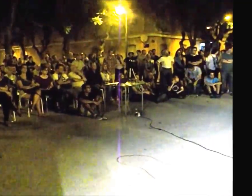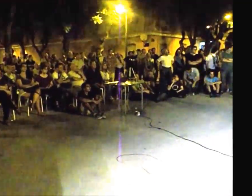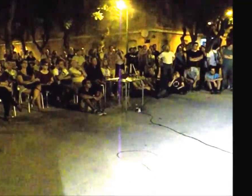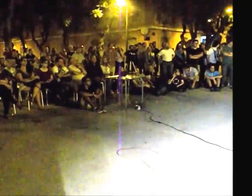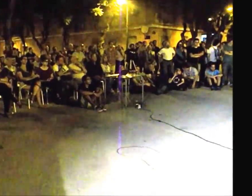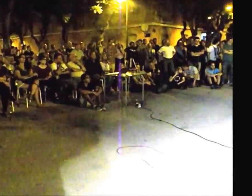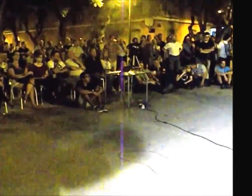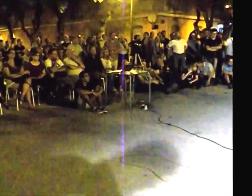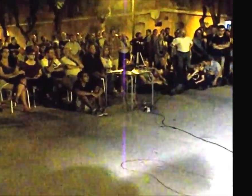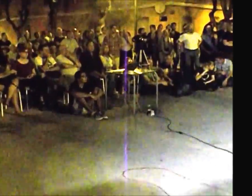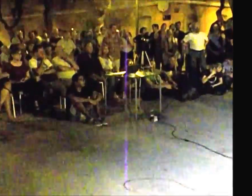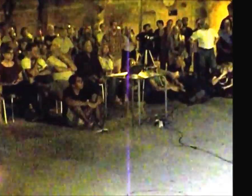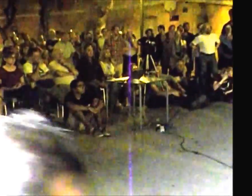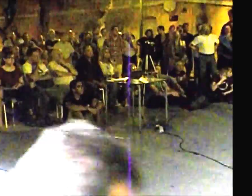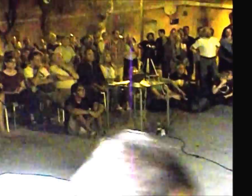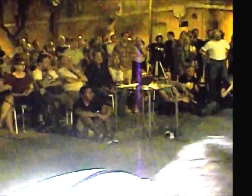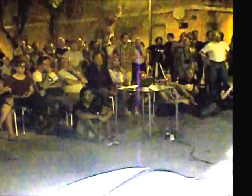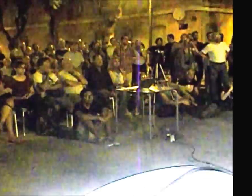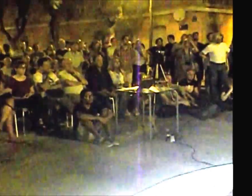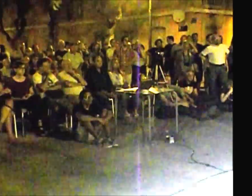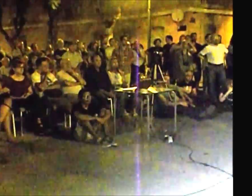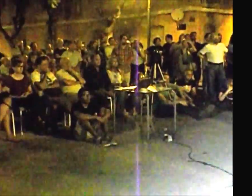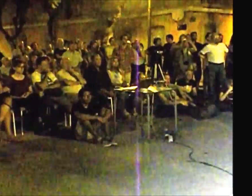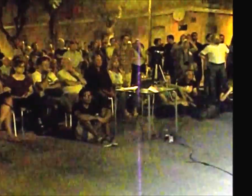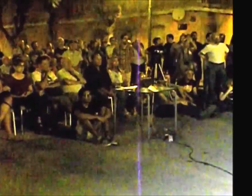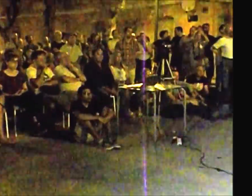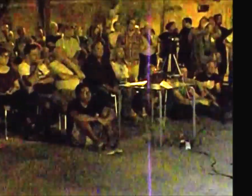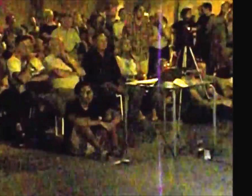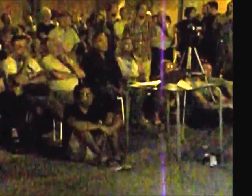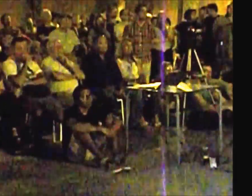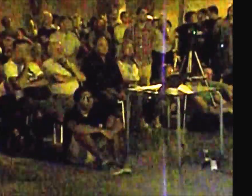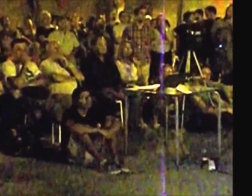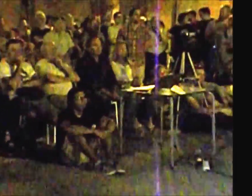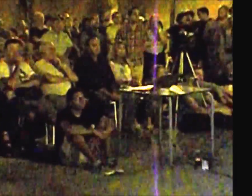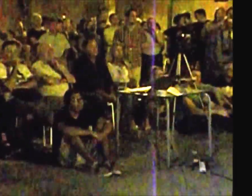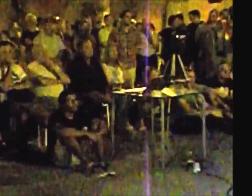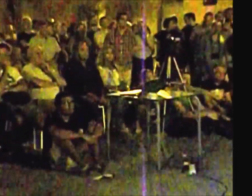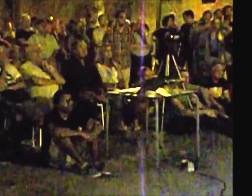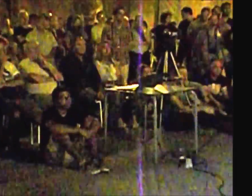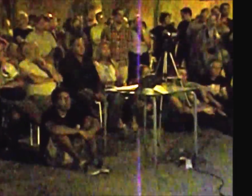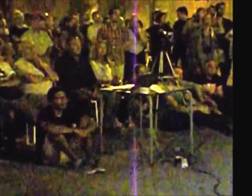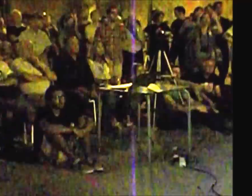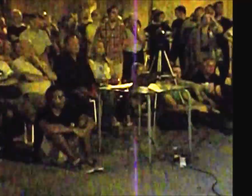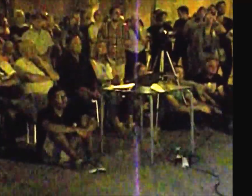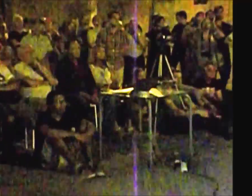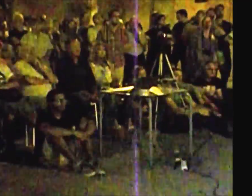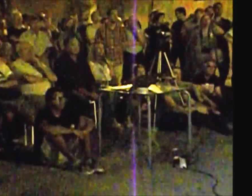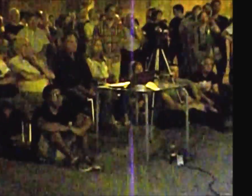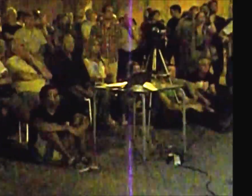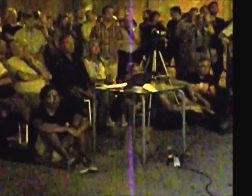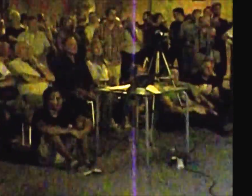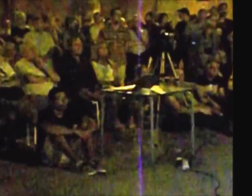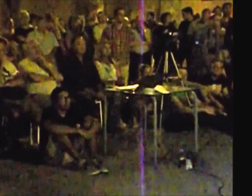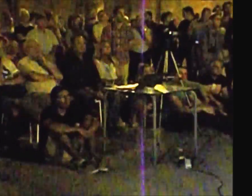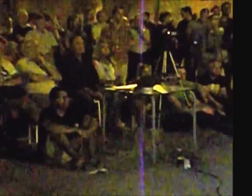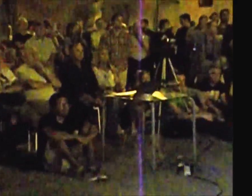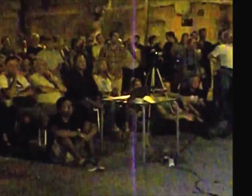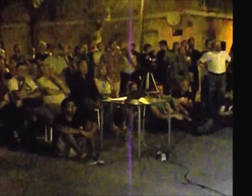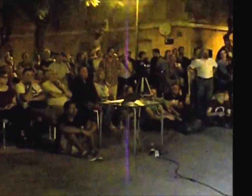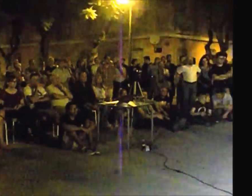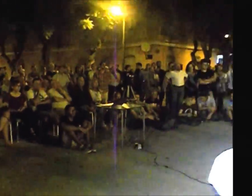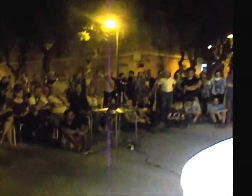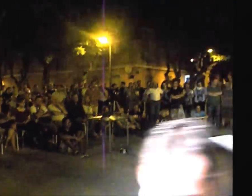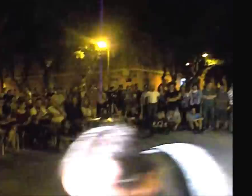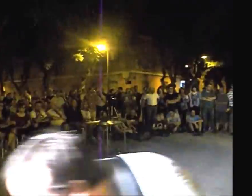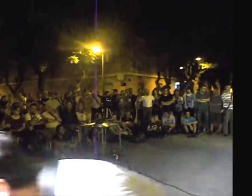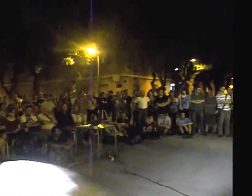de decirle que no queremos esa política. No es un boicot a todo Israel. No es un boicot a todo Israel. Es un boicot a los